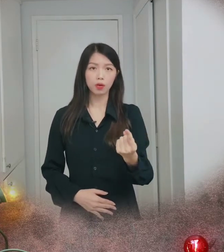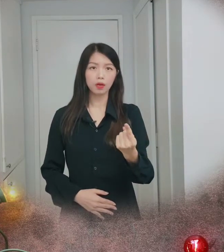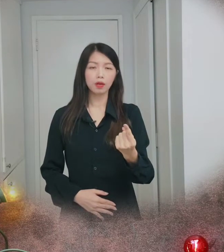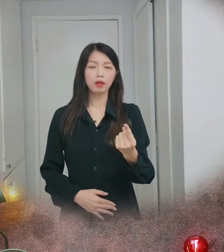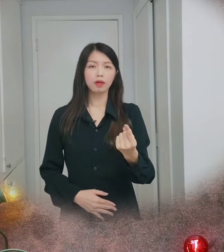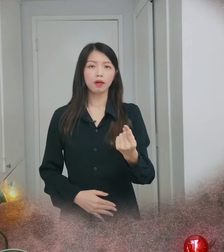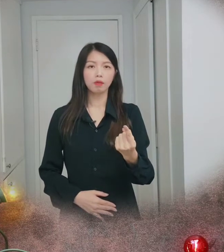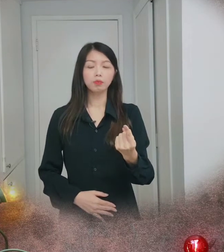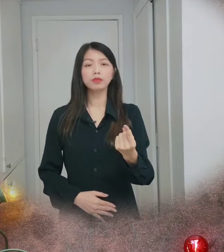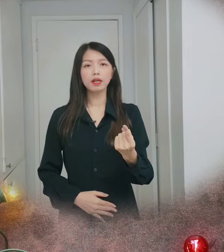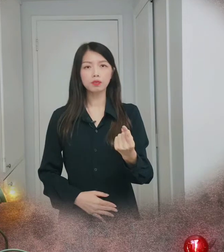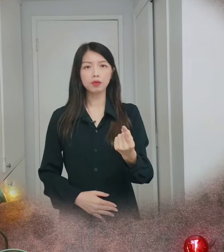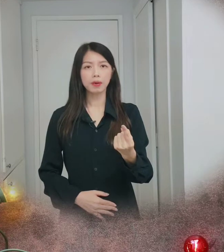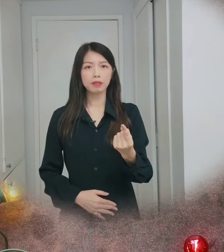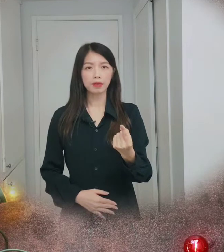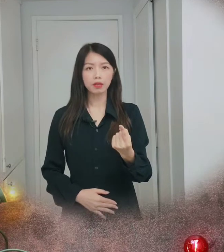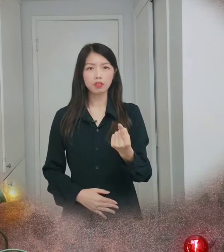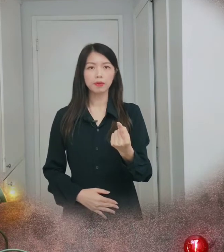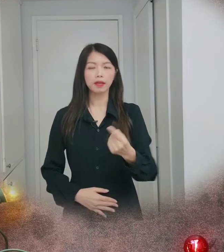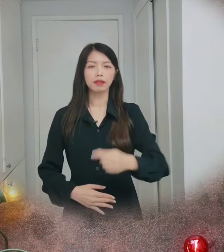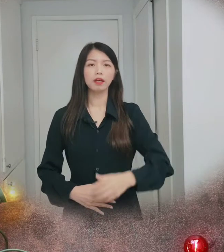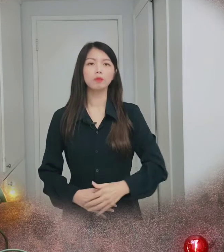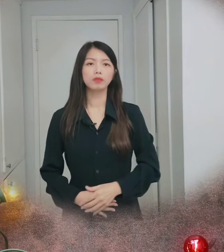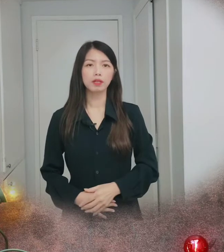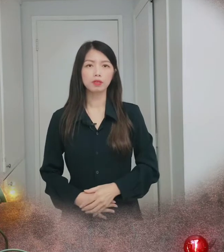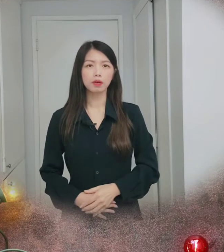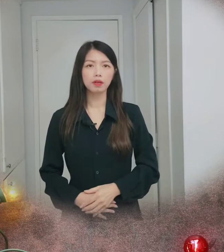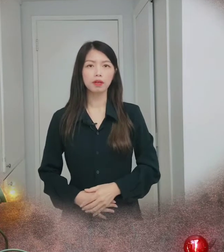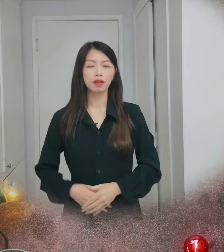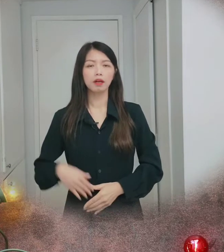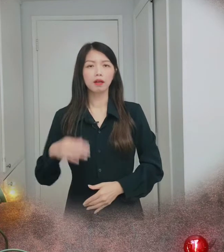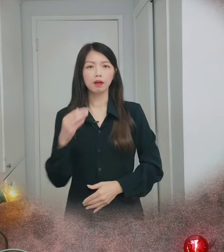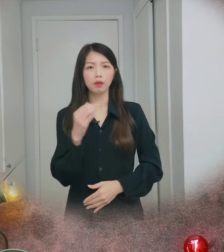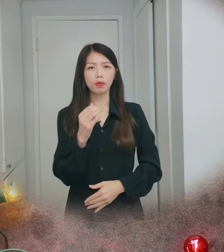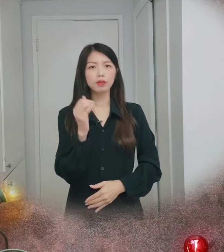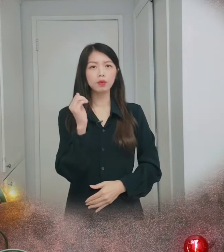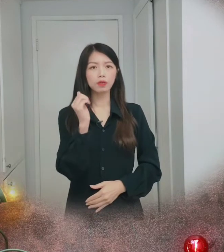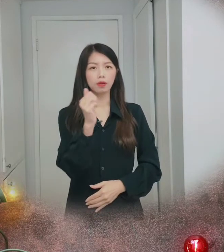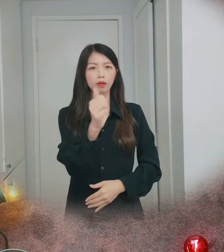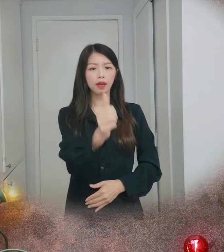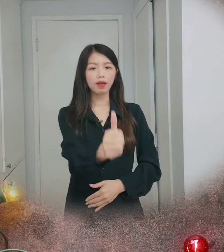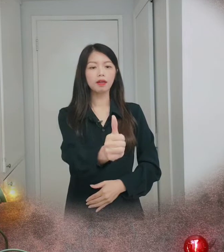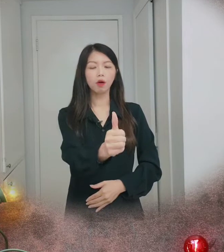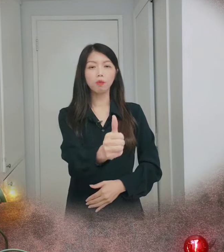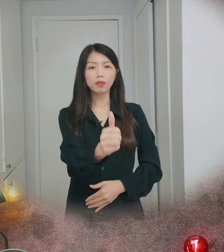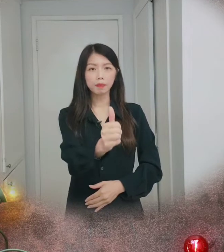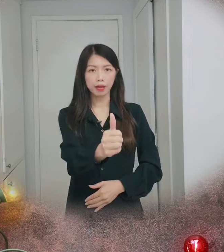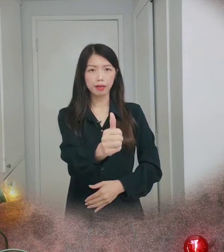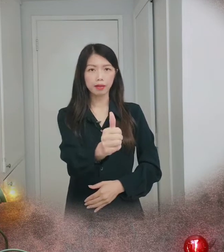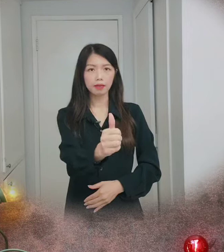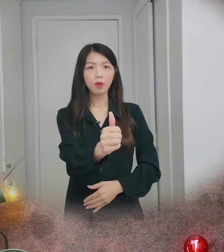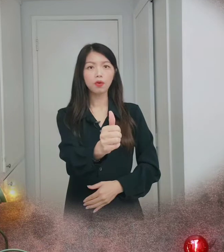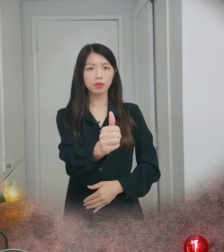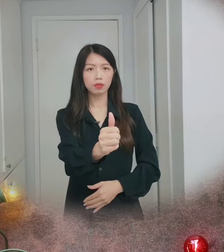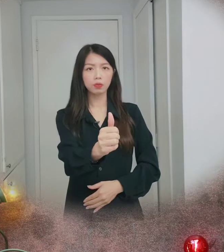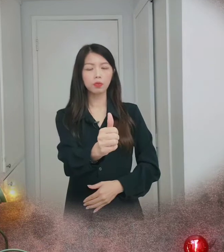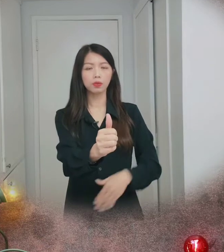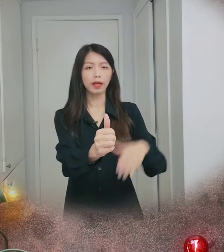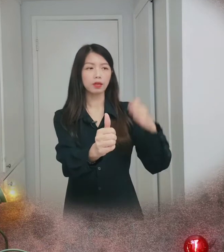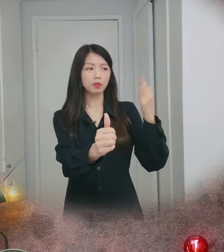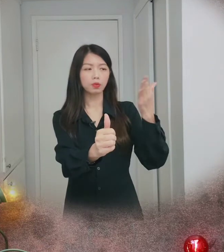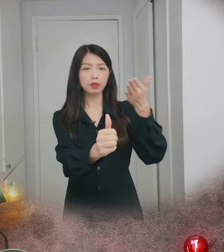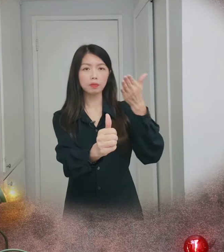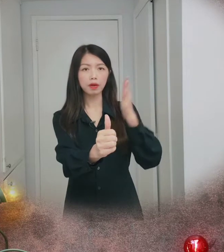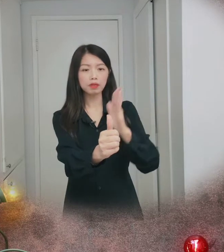오시오. 부탁수어를 마지막에 해주시면 되는데요. 부탁수어는 왼손은 이렇게 엄지만